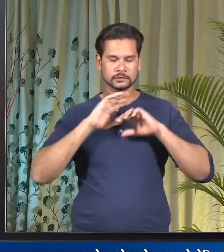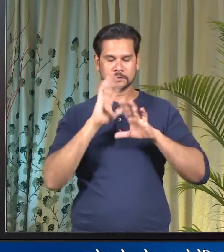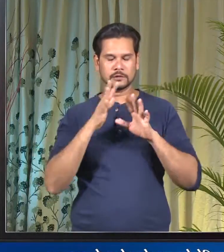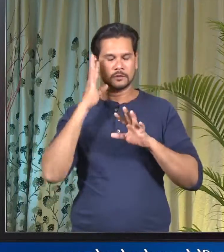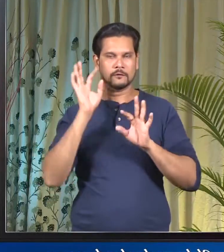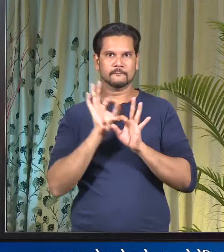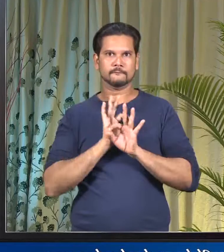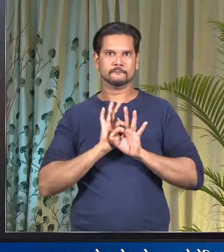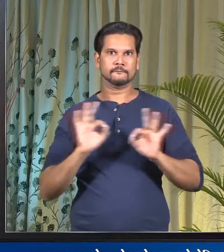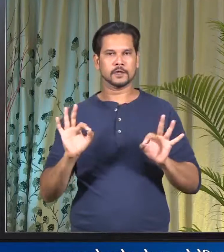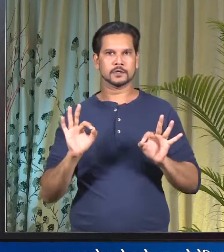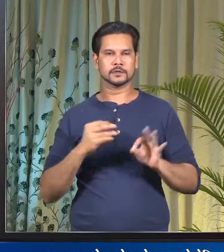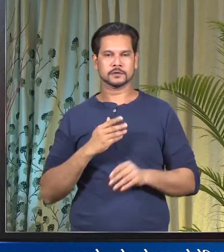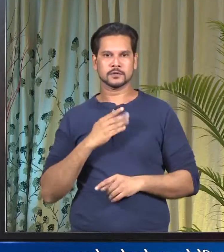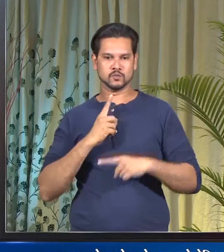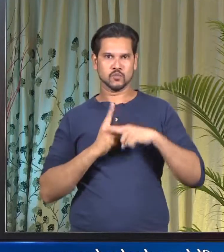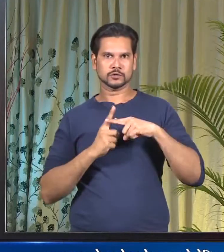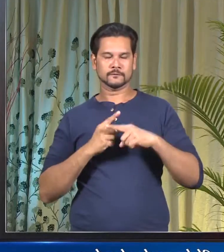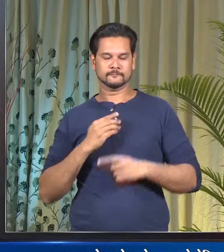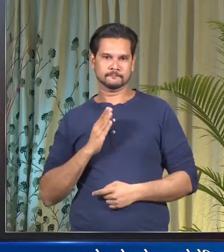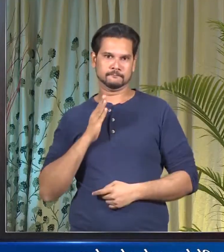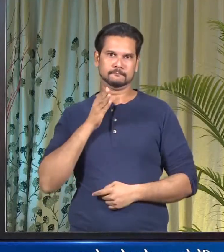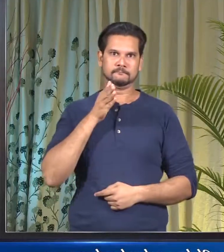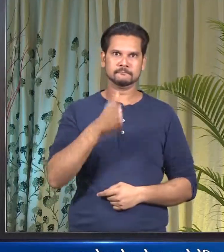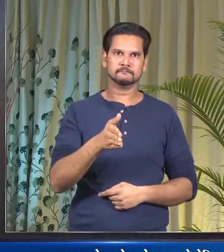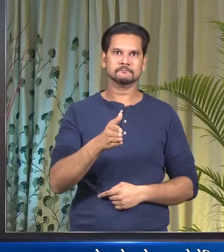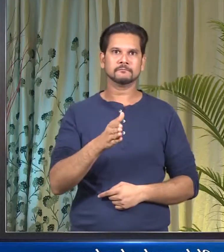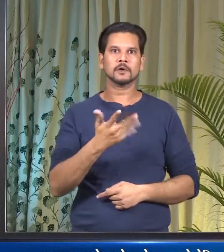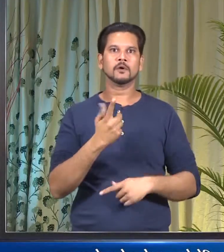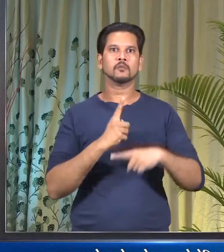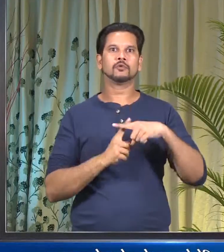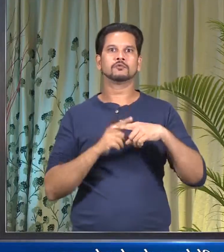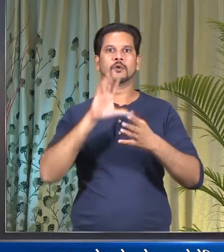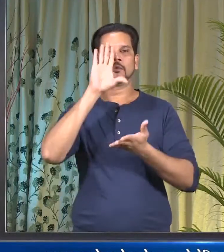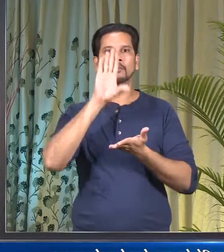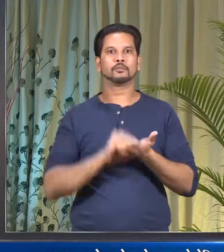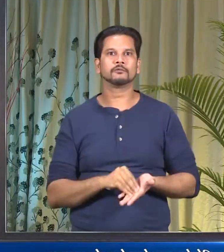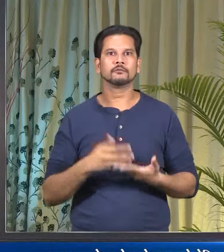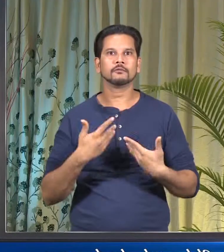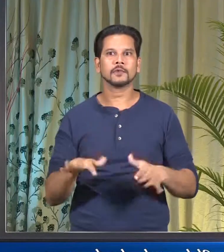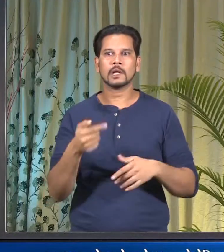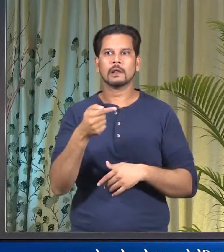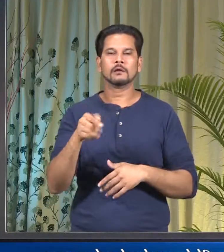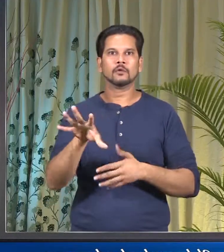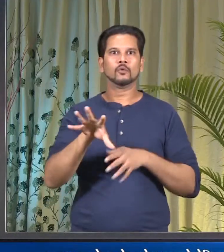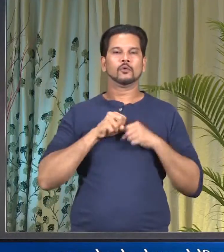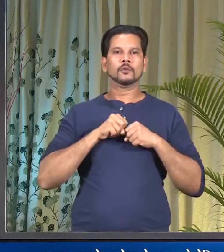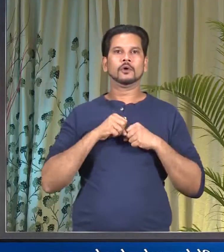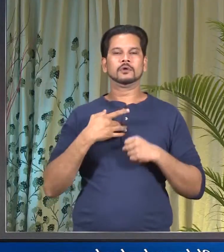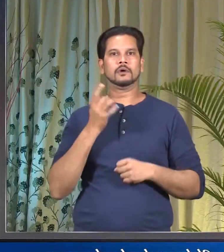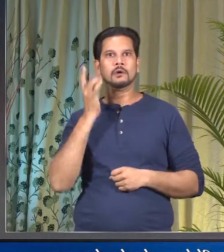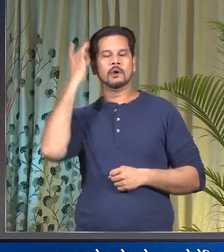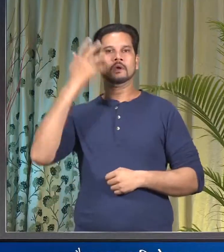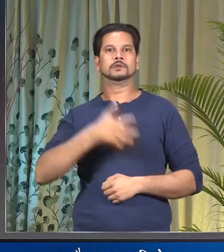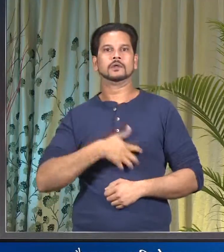लेकिन आपकी सारी पॉजिटिव एनर्जी क्षिन हो गई और आप तुरंत रियक्षन में आ गए गुस्से में आ गए